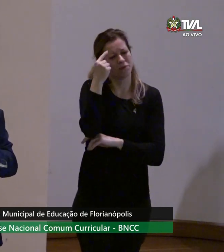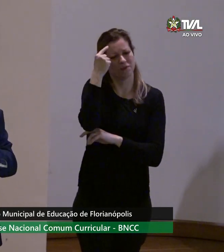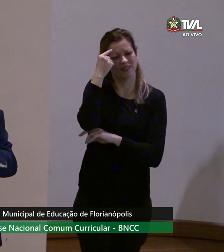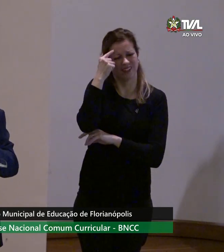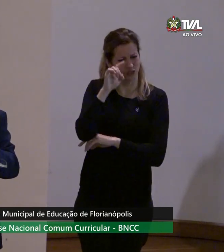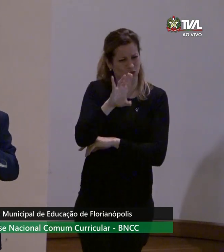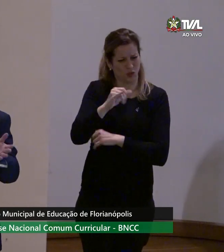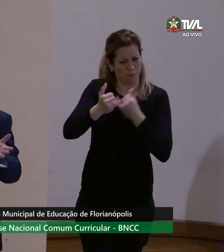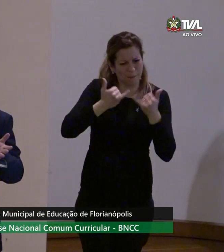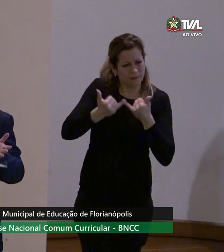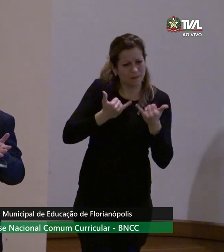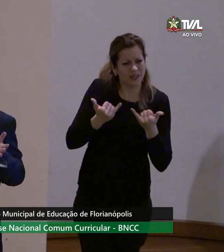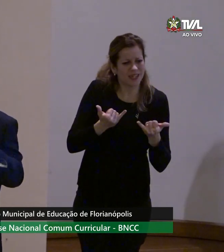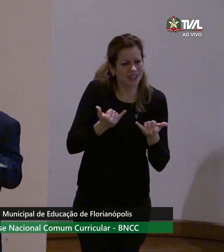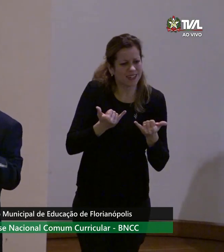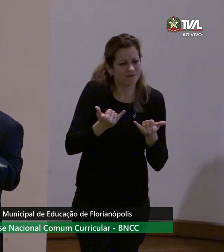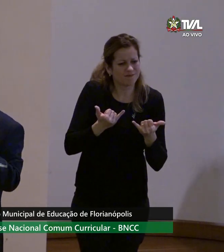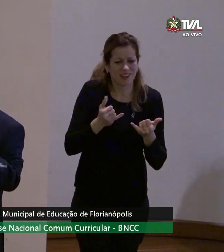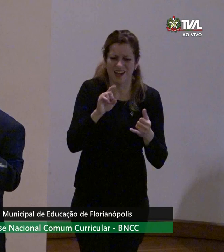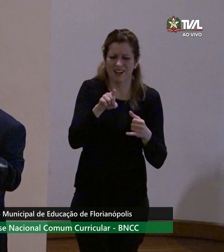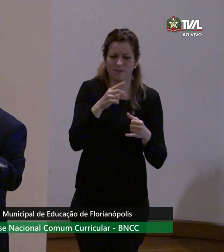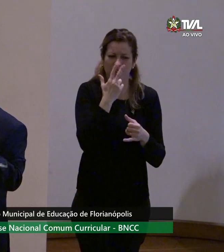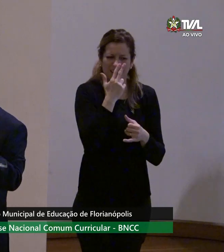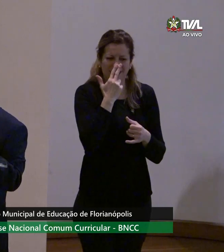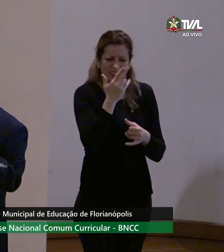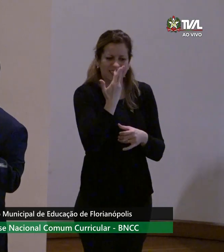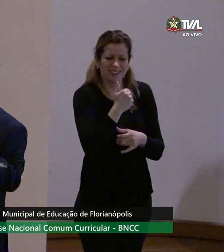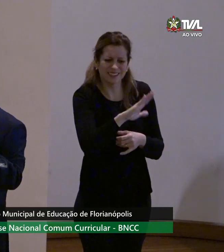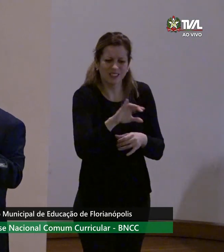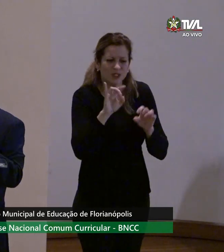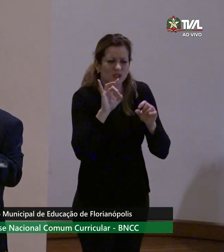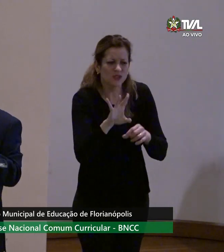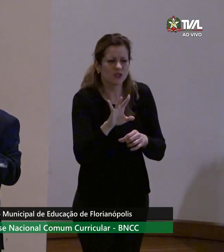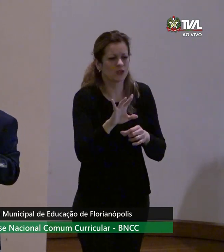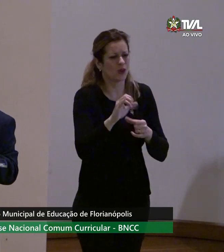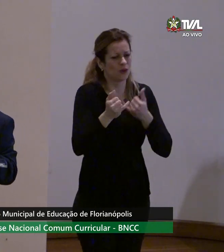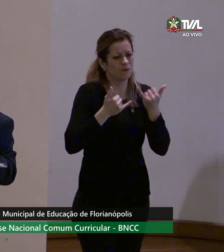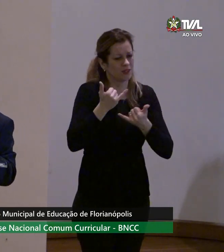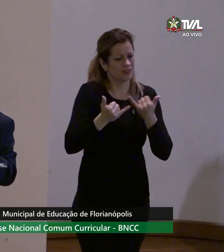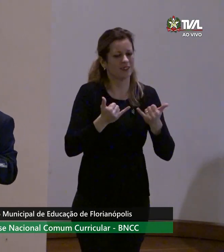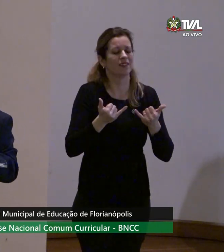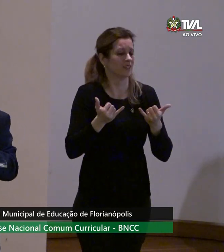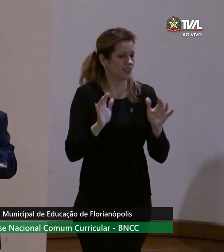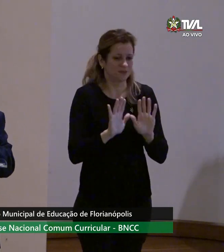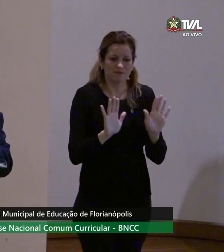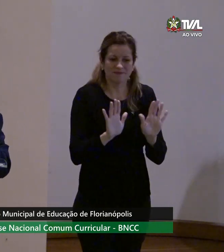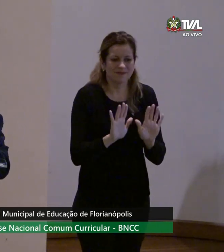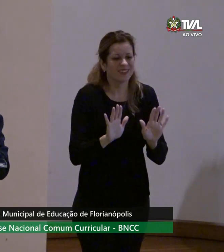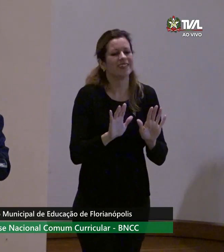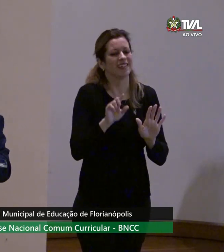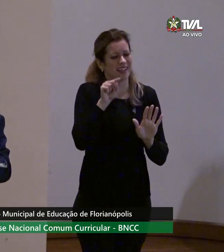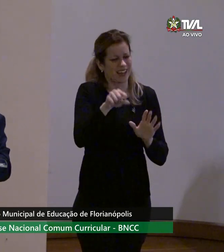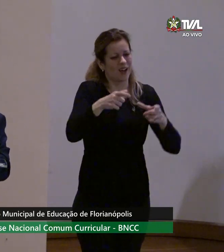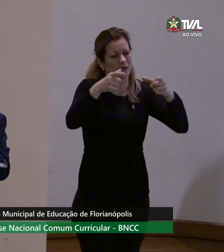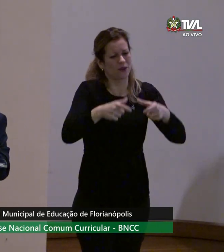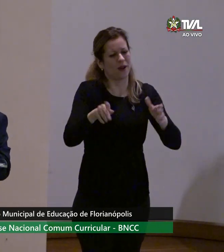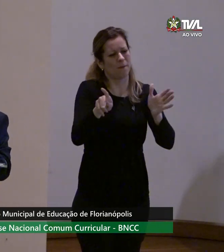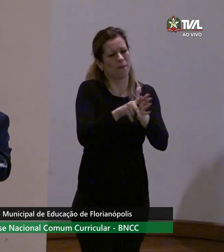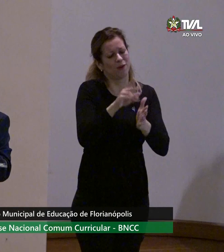Deus o pessoal só brinca tá Não entendi Nem de educação infantil e nem de gente e muito menos de criança